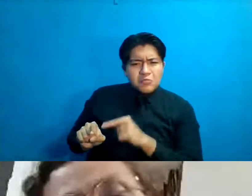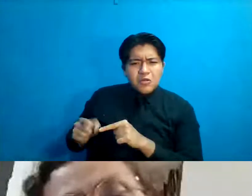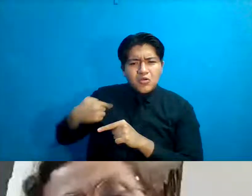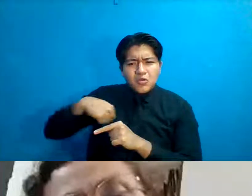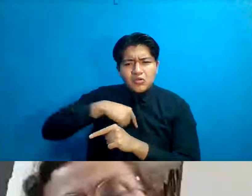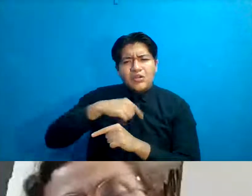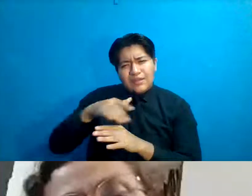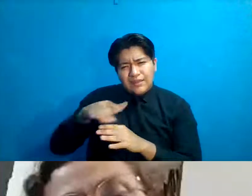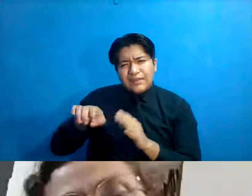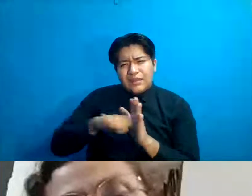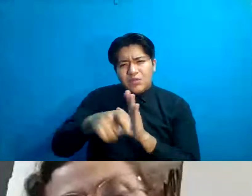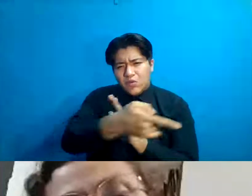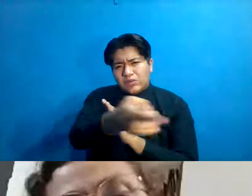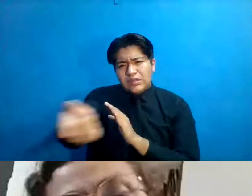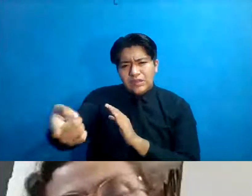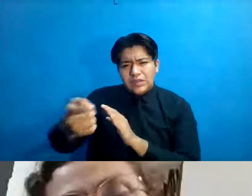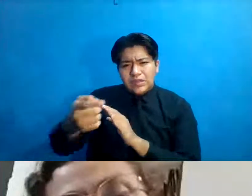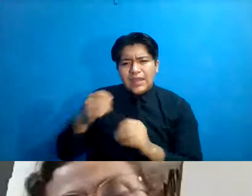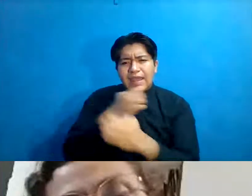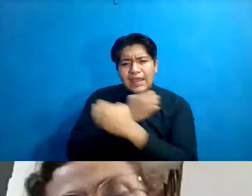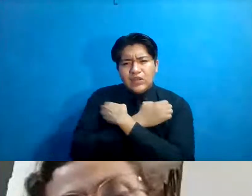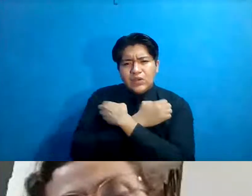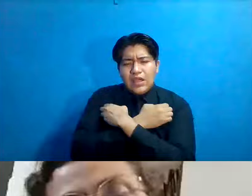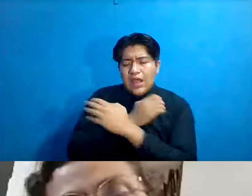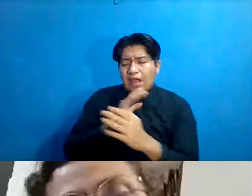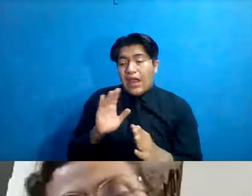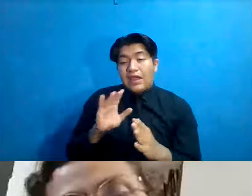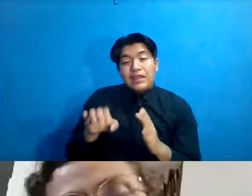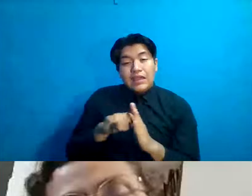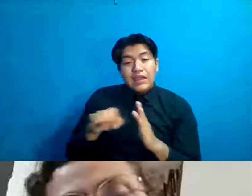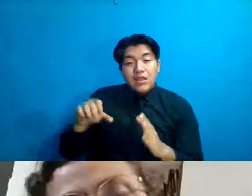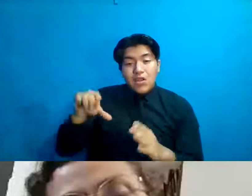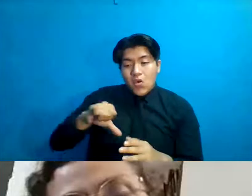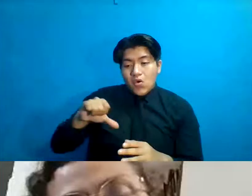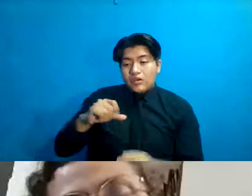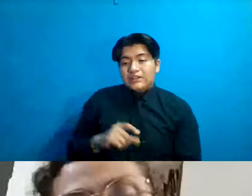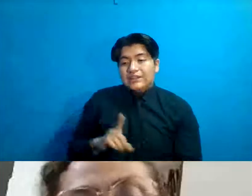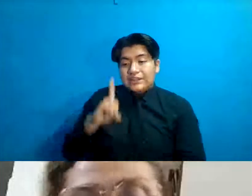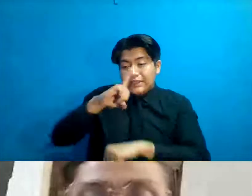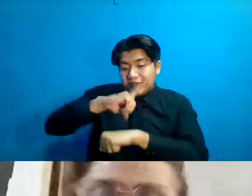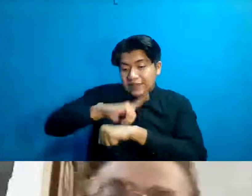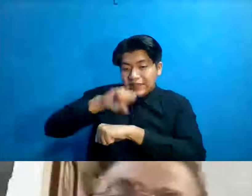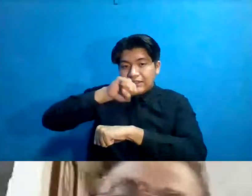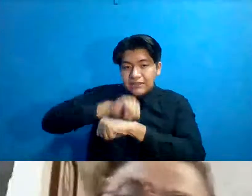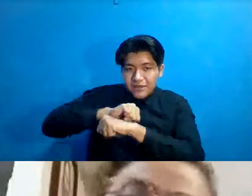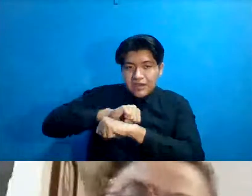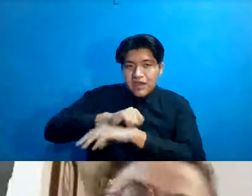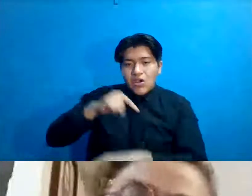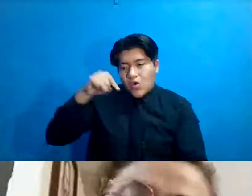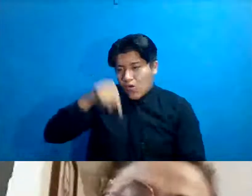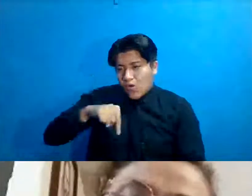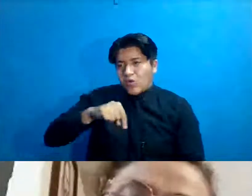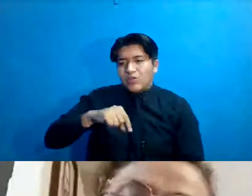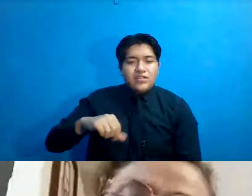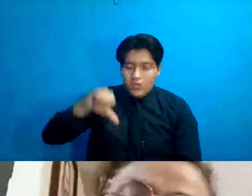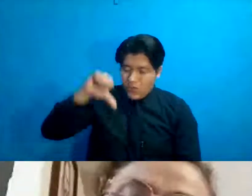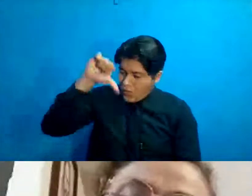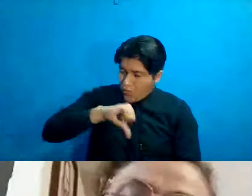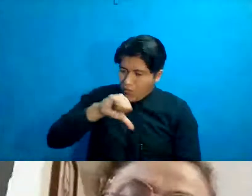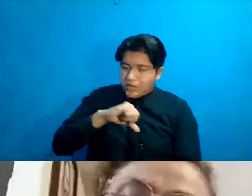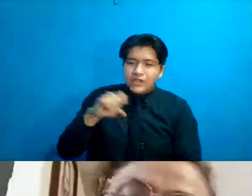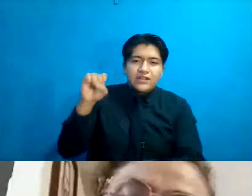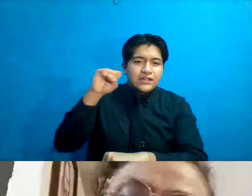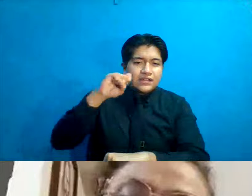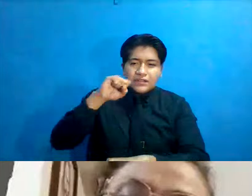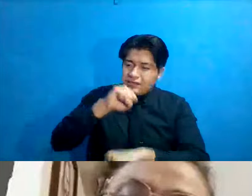y dijeron, mira, hoy vamos a aprender los días de la semana y nada más, los días de la semana. Hoy vamos a aprender los números, o sea, se aprende